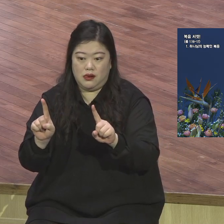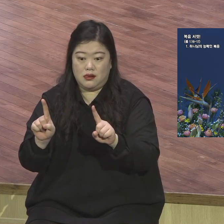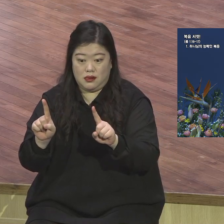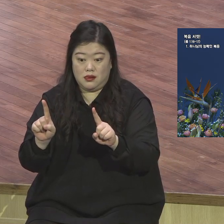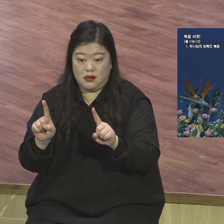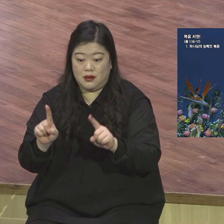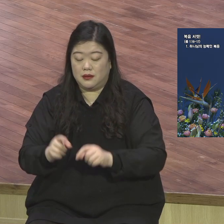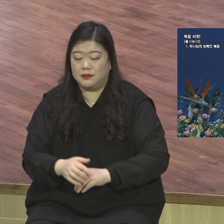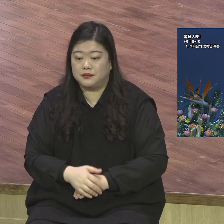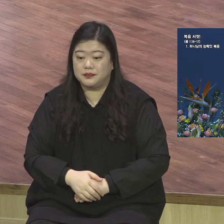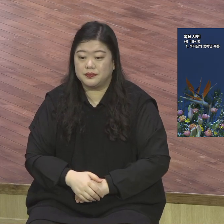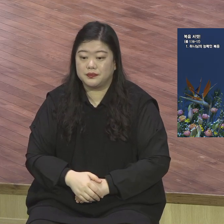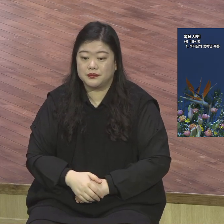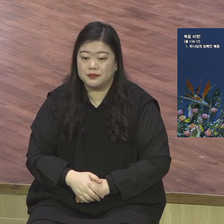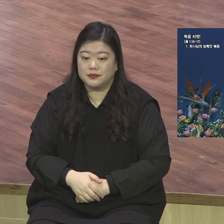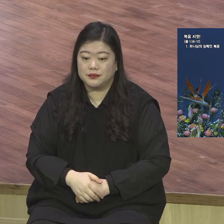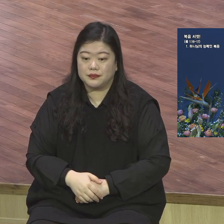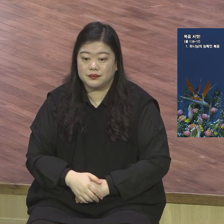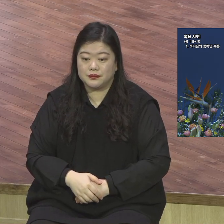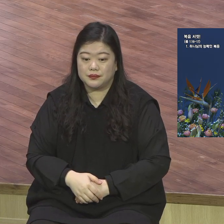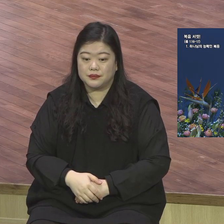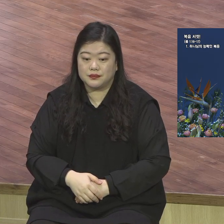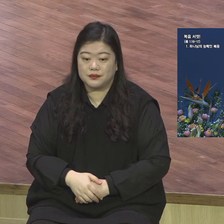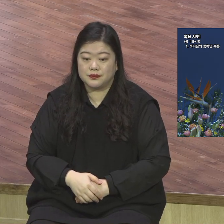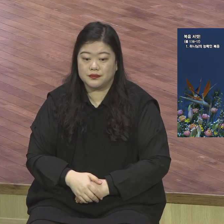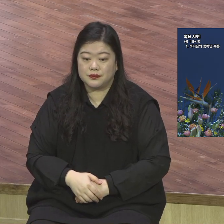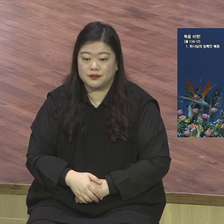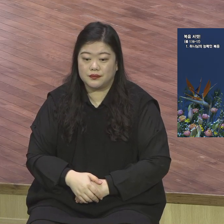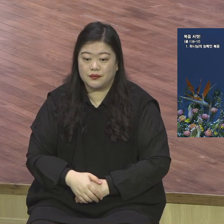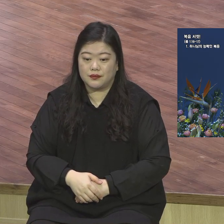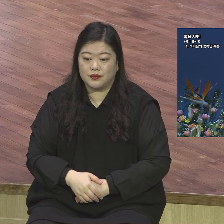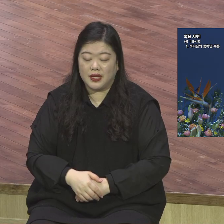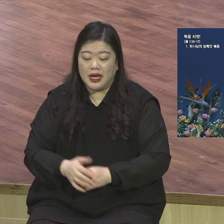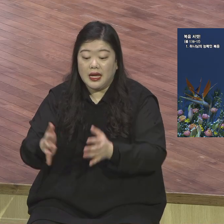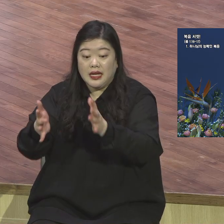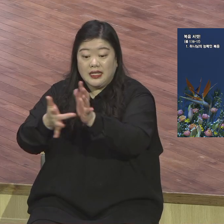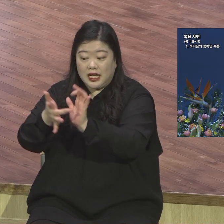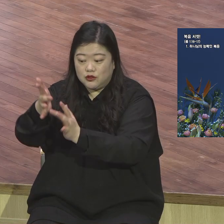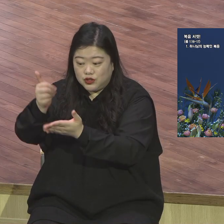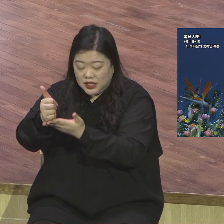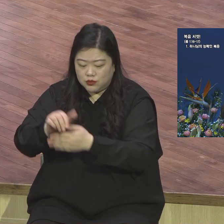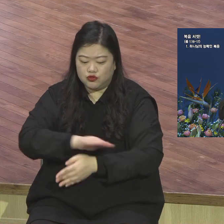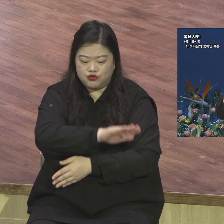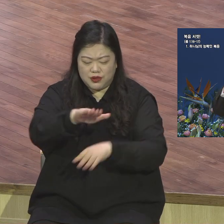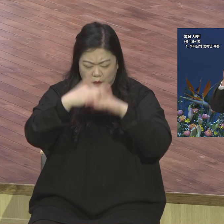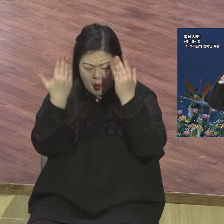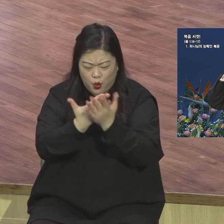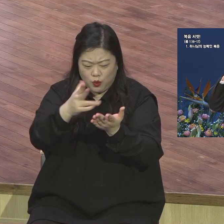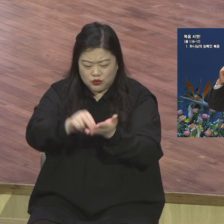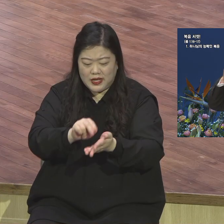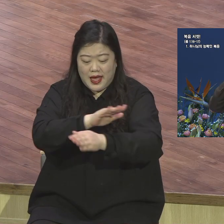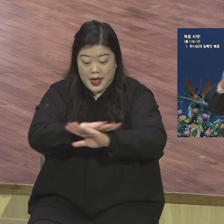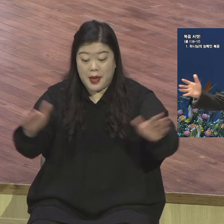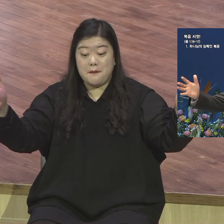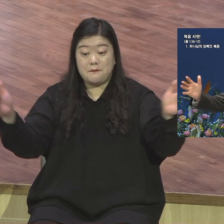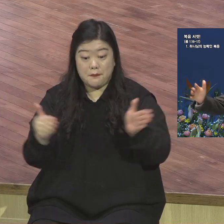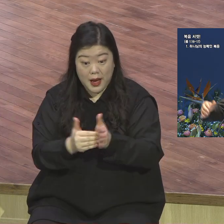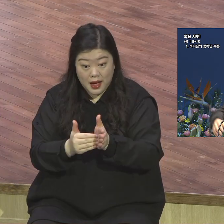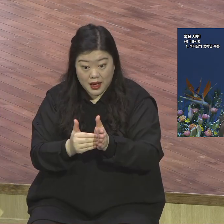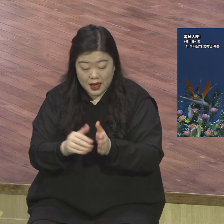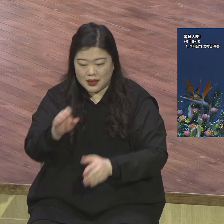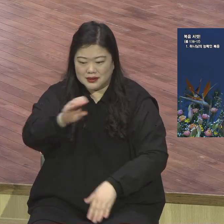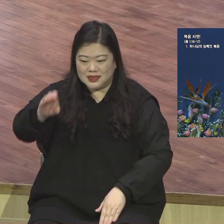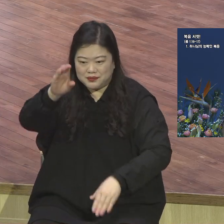바울에게는 우리 인생의 모든 문제를 완벽하게 해결하시기 위해서 예수님께서 십자가를 지신 그것이